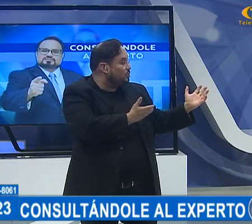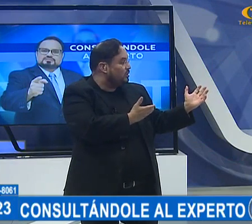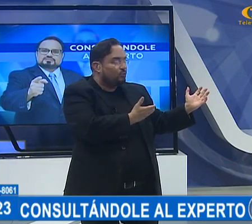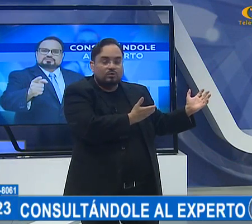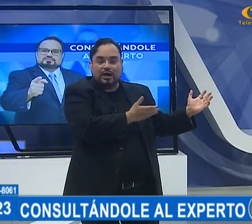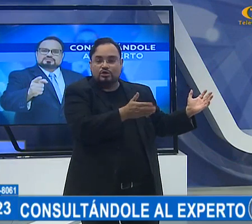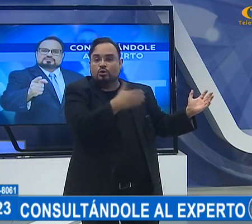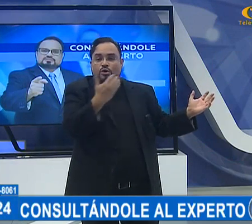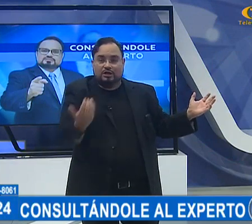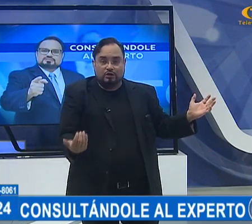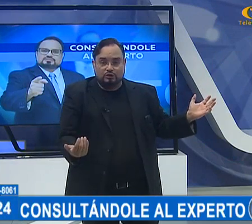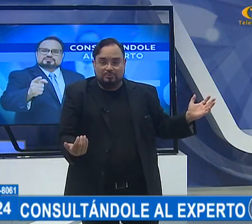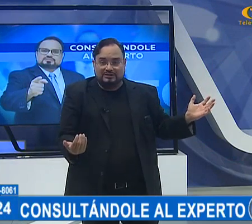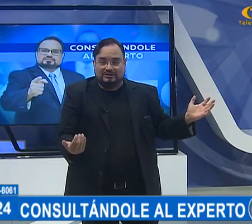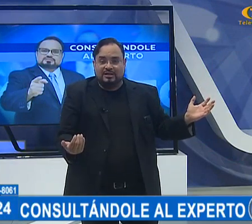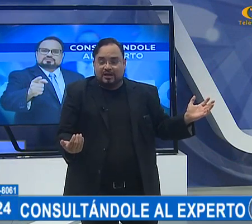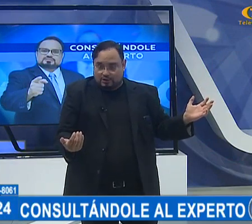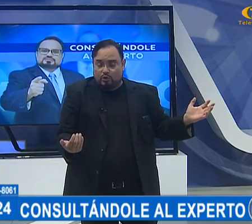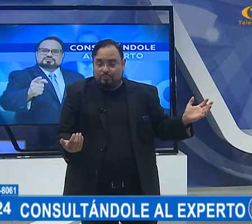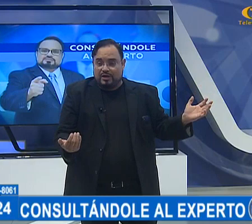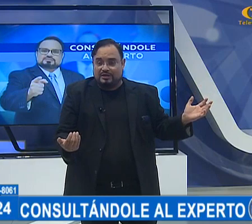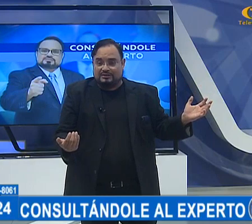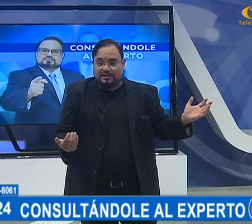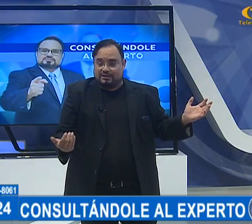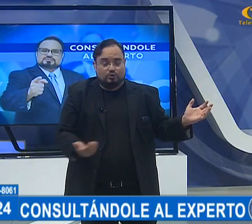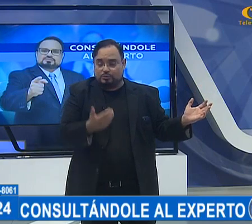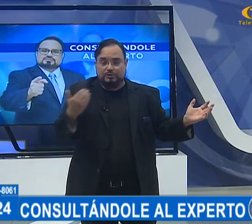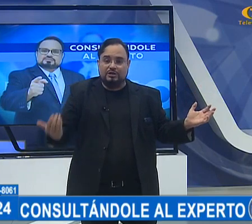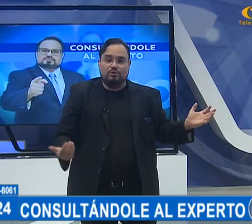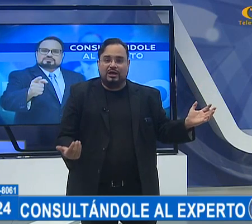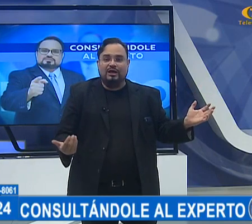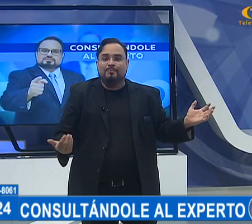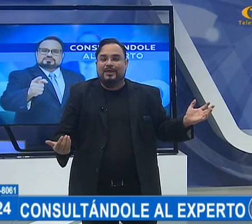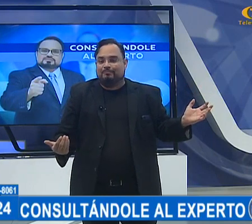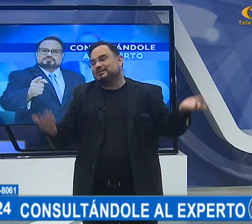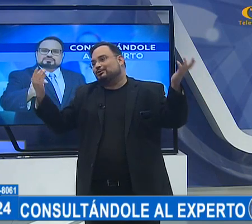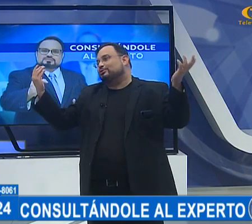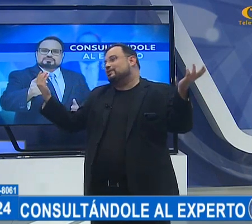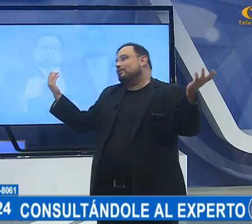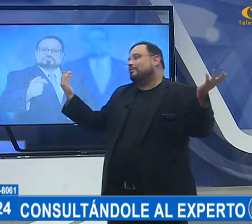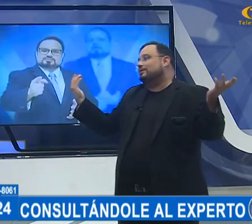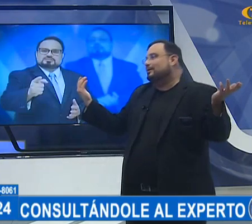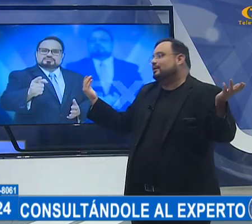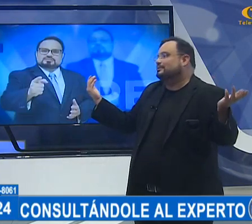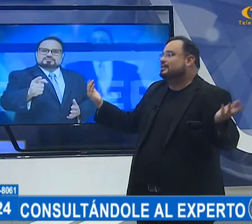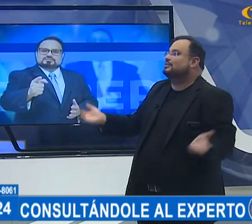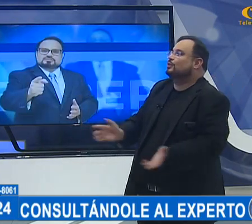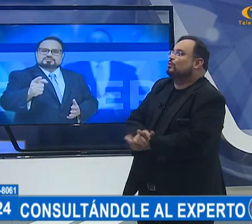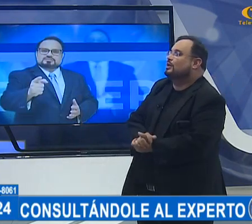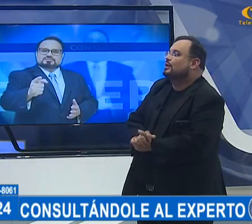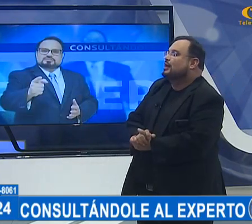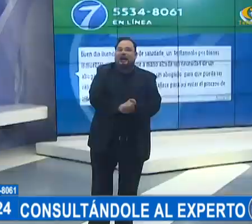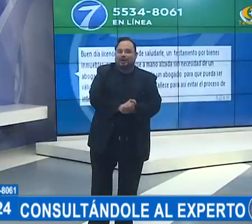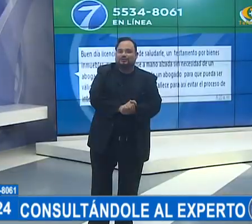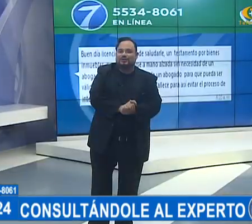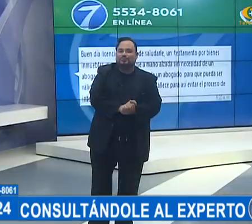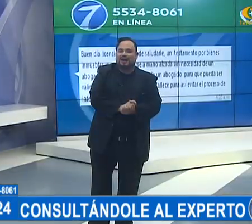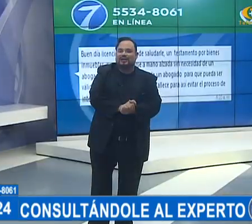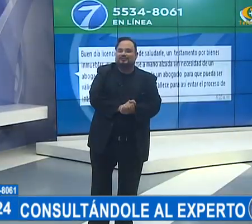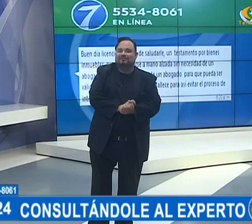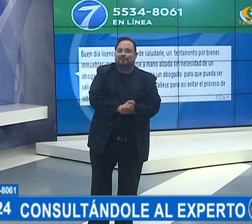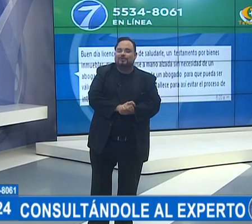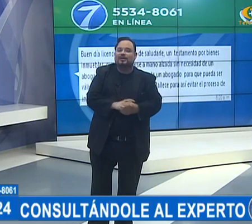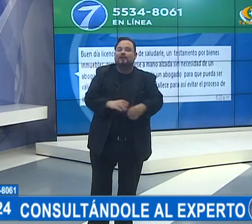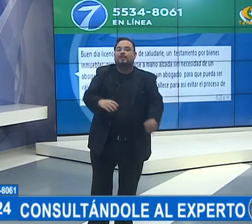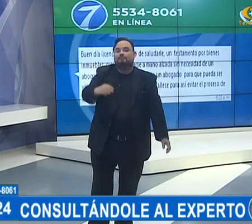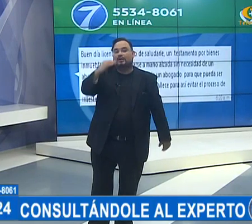este niño de 1 año y 2 meses. Eso lo pueden hacer. Si su esposa no quiere, pues entonces lo que va a tener que hacer es recurrir a los